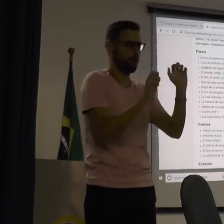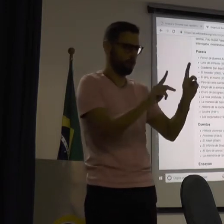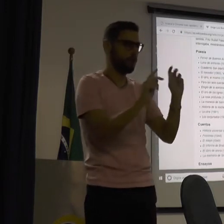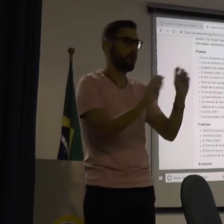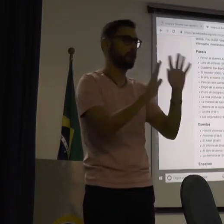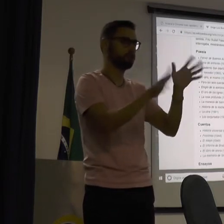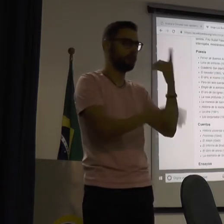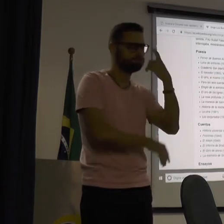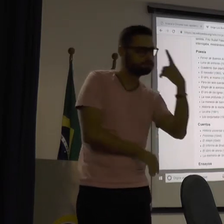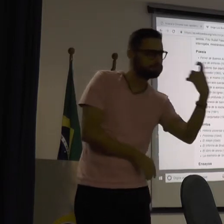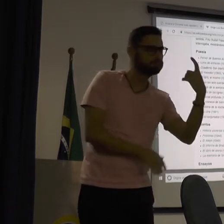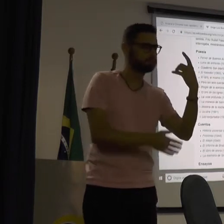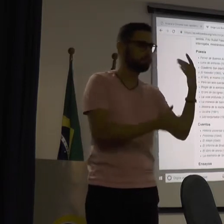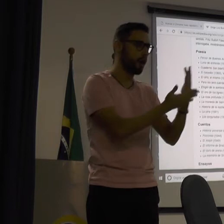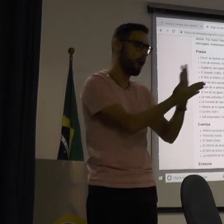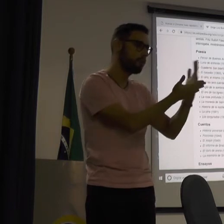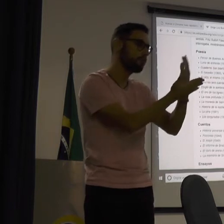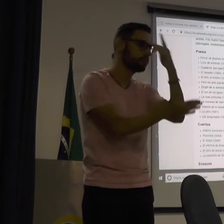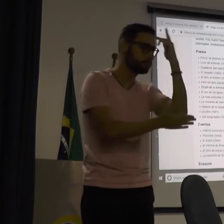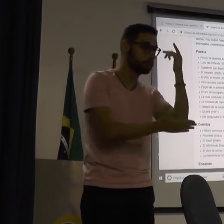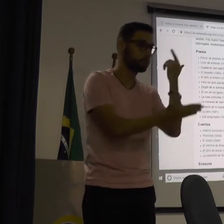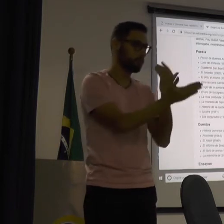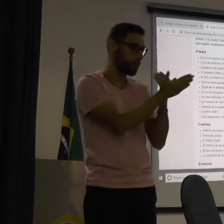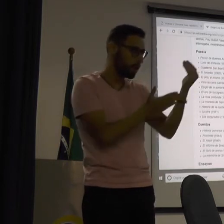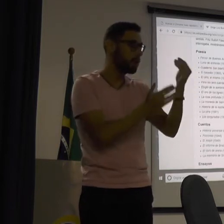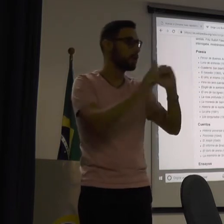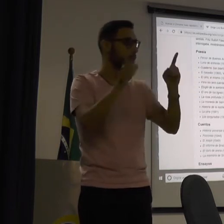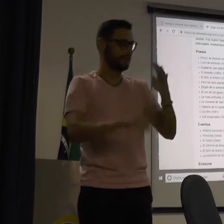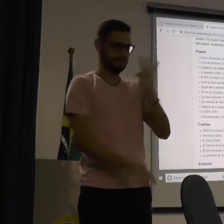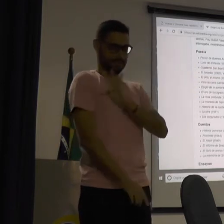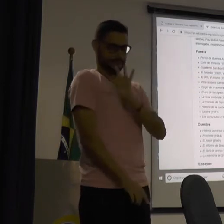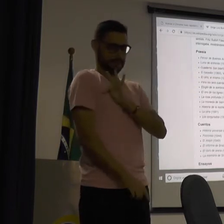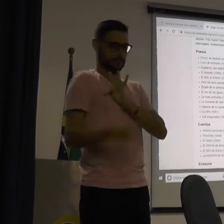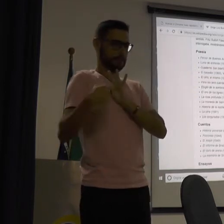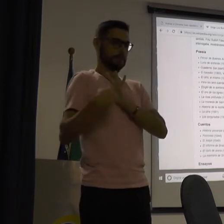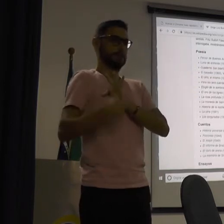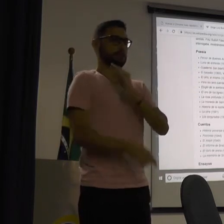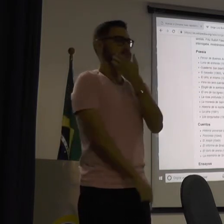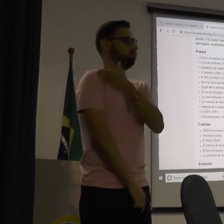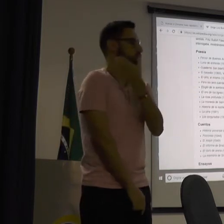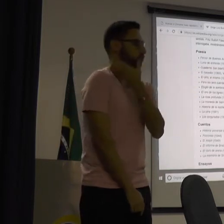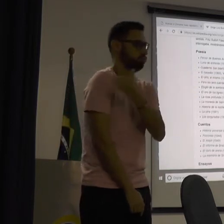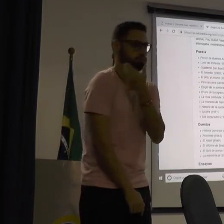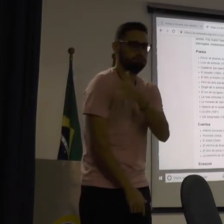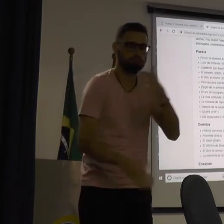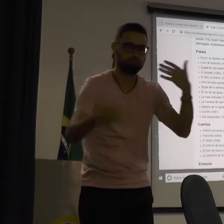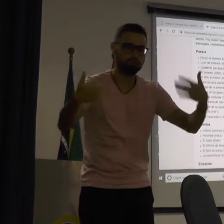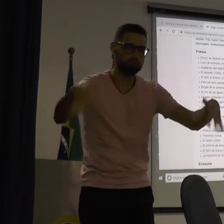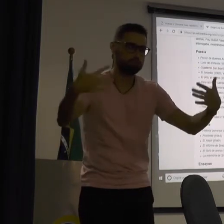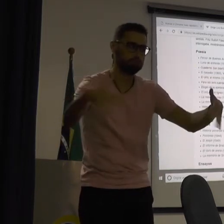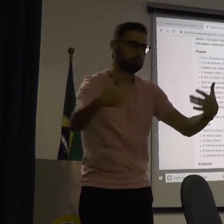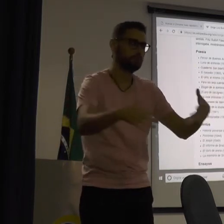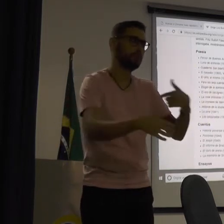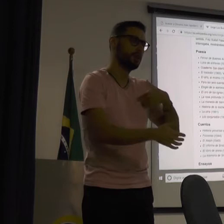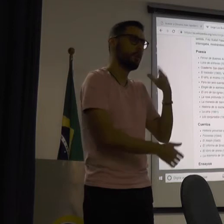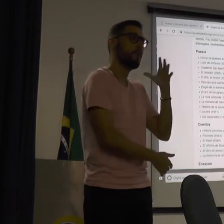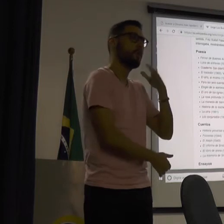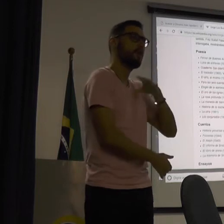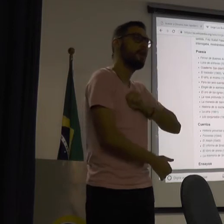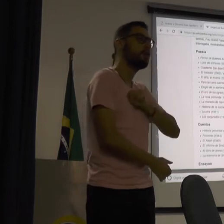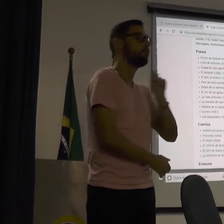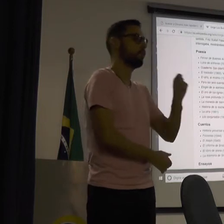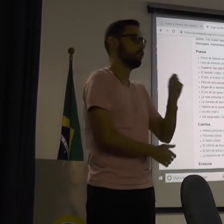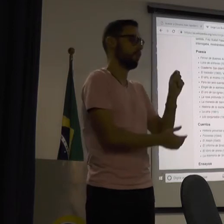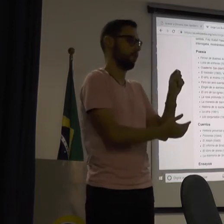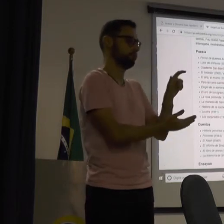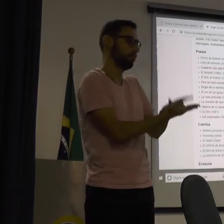eu mesmo me interessava antes, mas teologia eu tinha preconceito. Não os escritos religiosos que eu sempre gostei, mas teologia